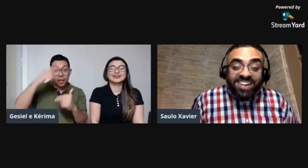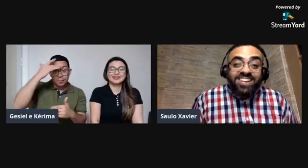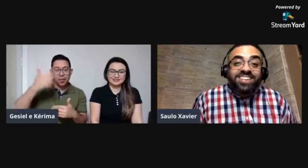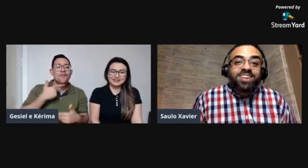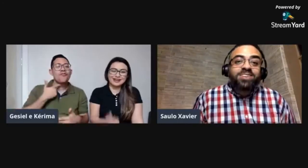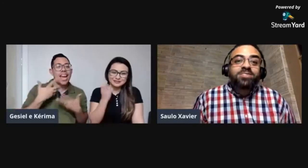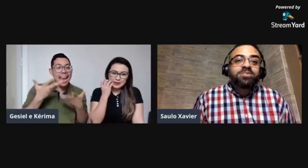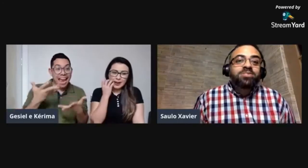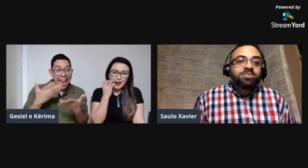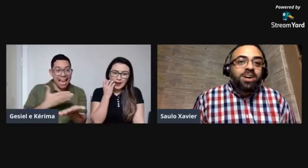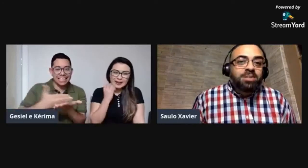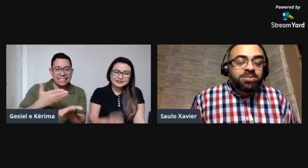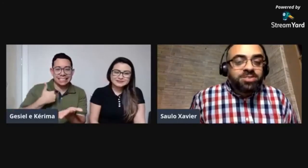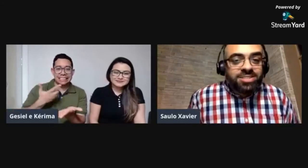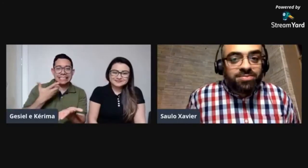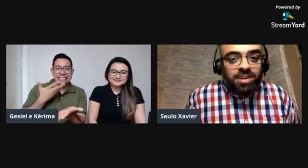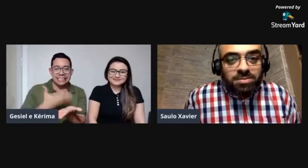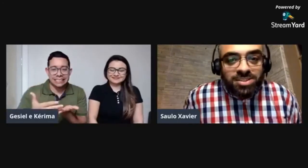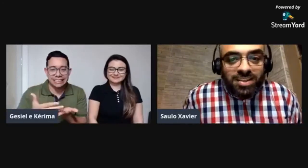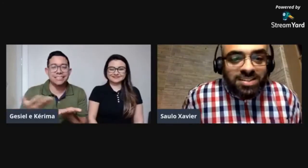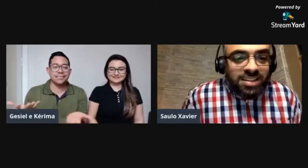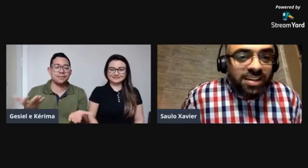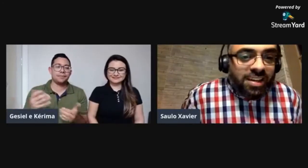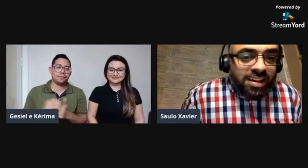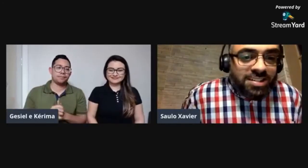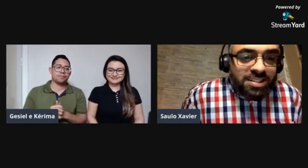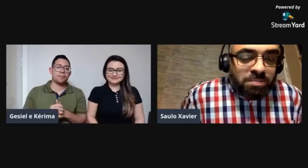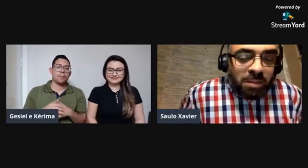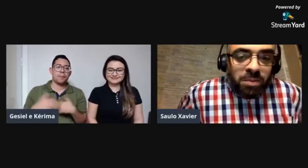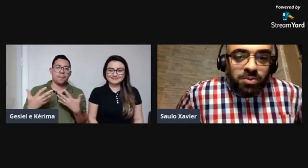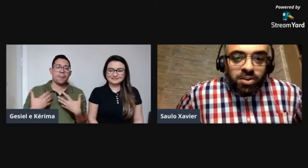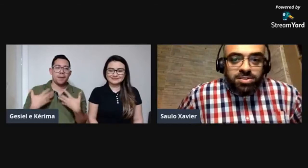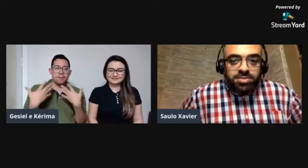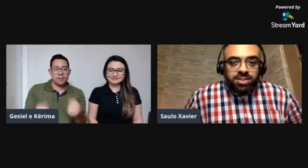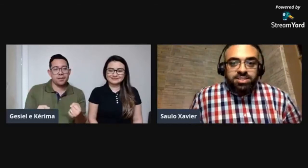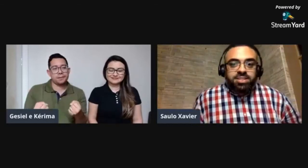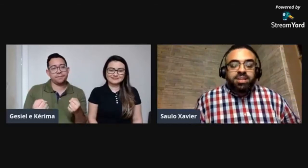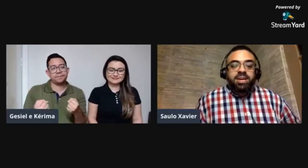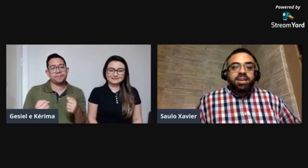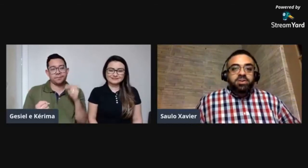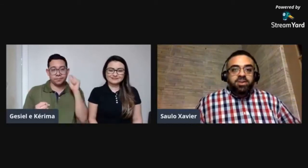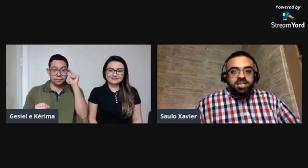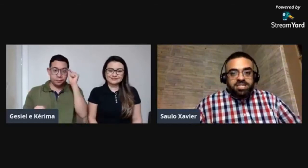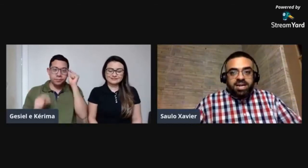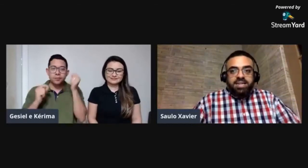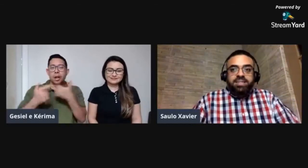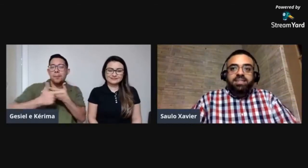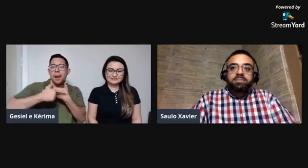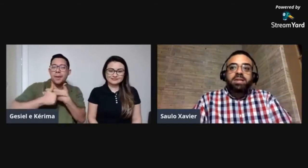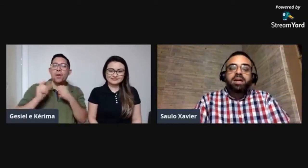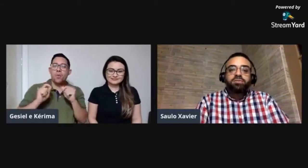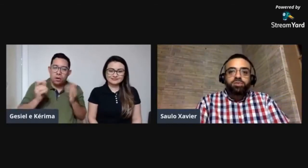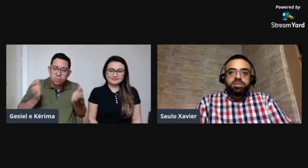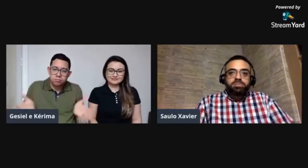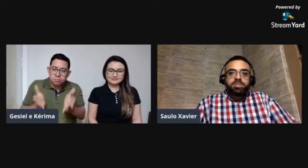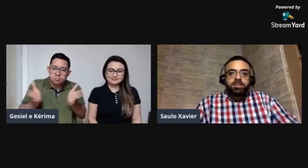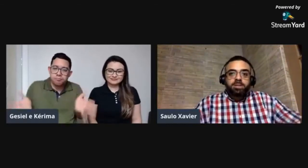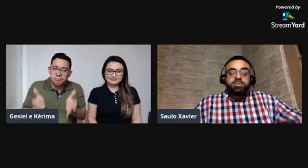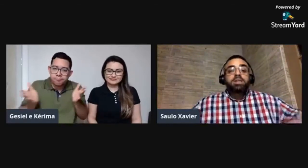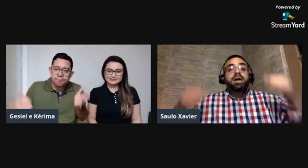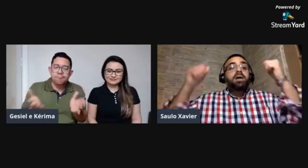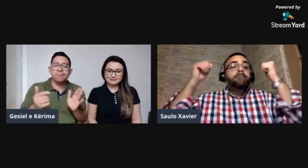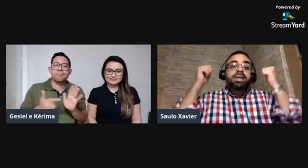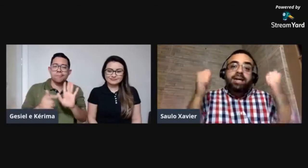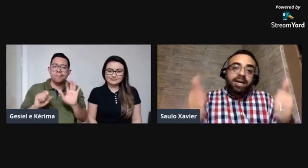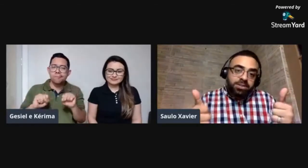né? Então, vamos fazer esse papel nosso aí de encorajar e também dar força para os